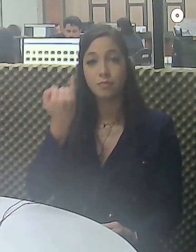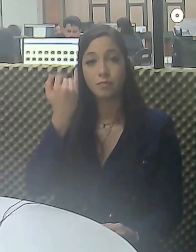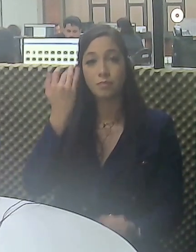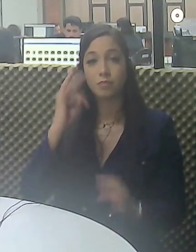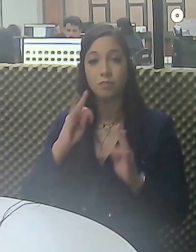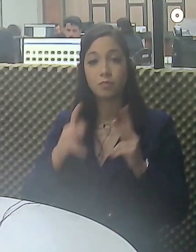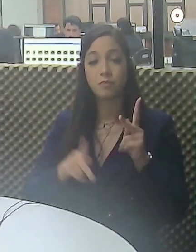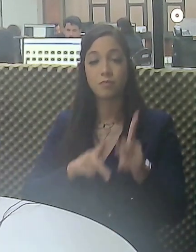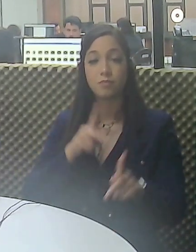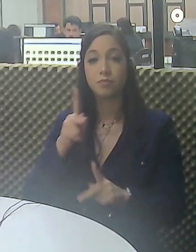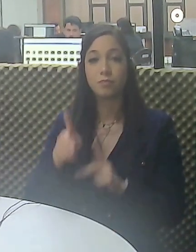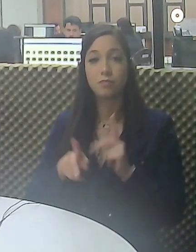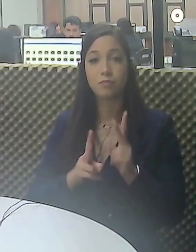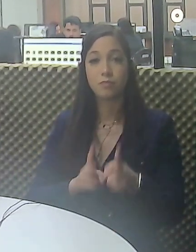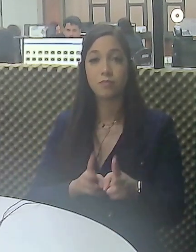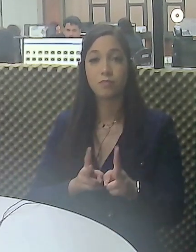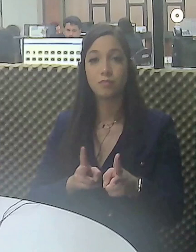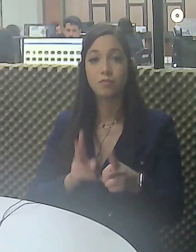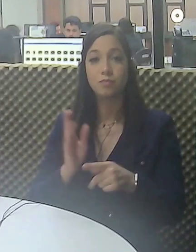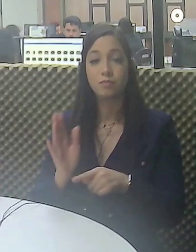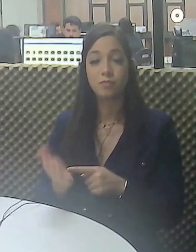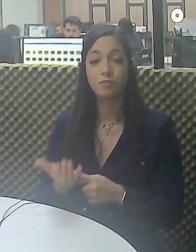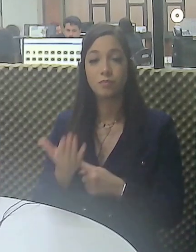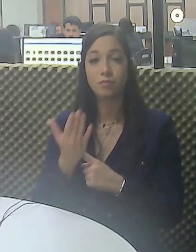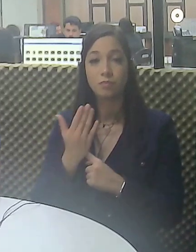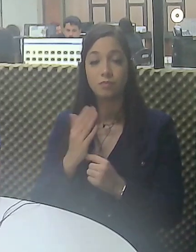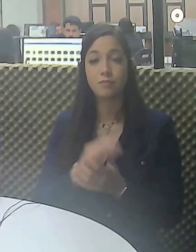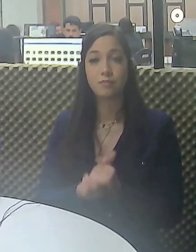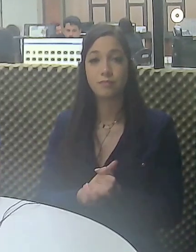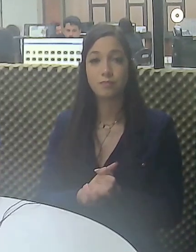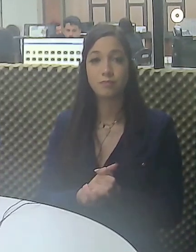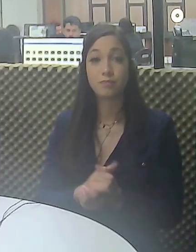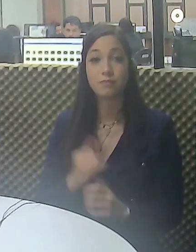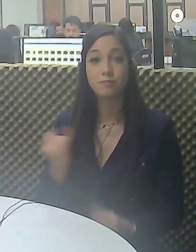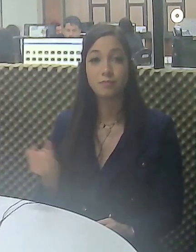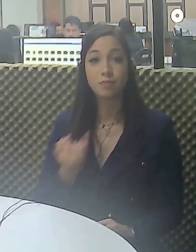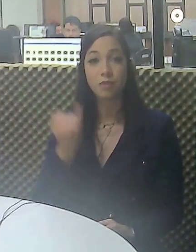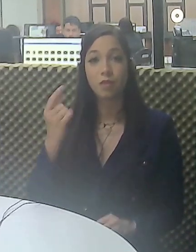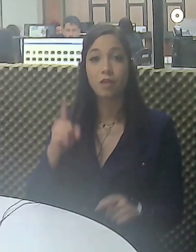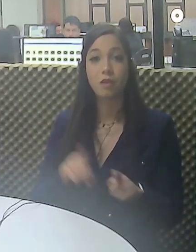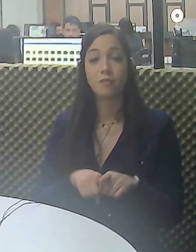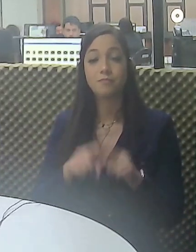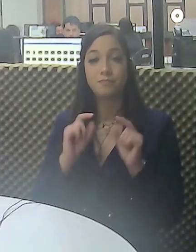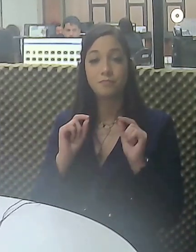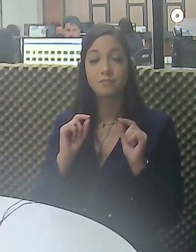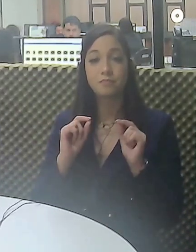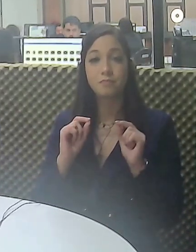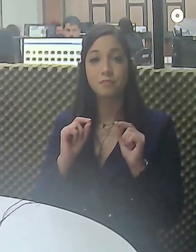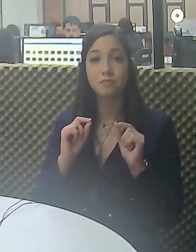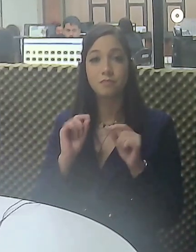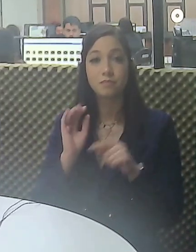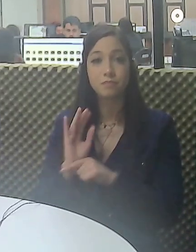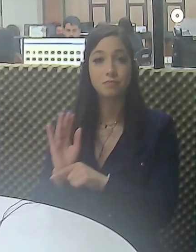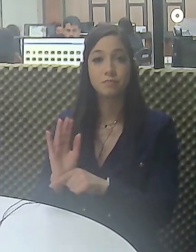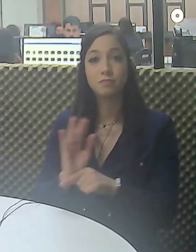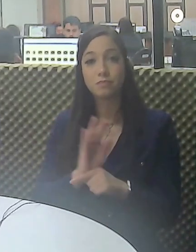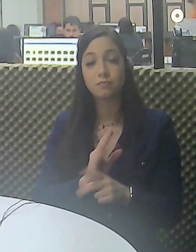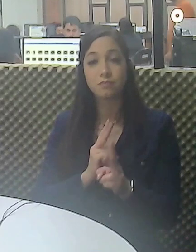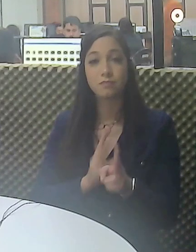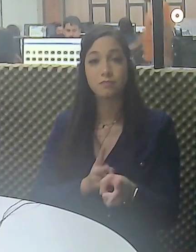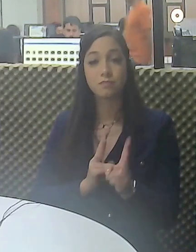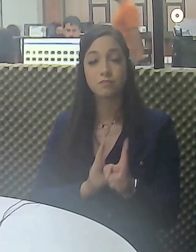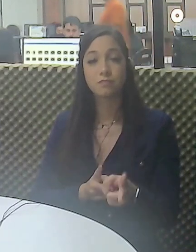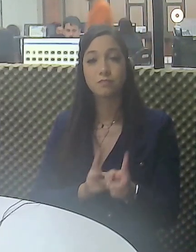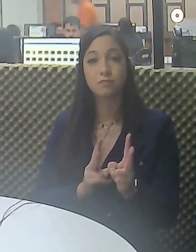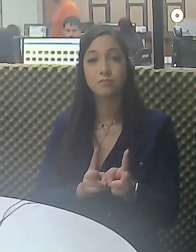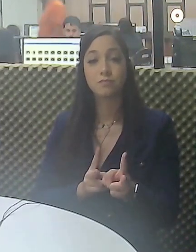toda a população continuar colaborando. Mas é importante também ressaltar que essa colaboração deve ser contínua.